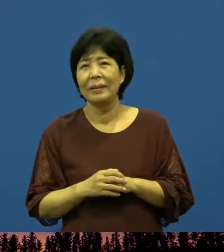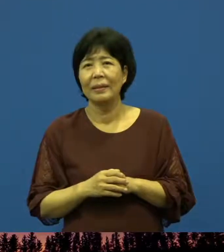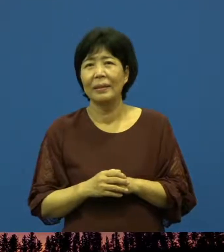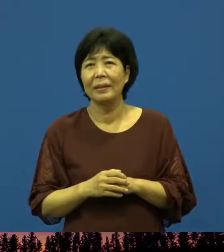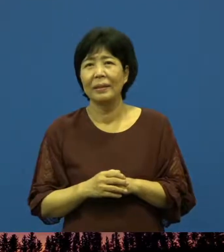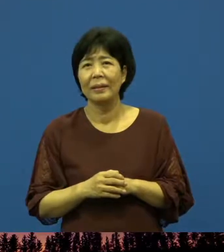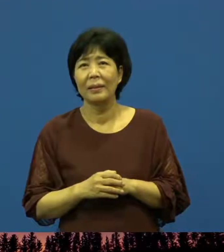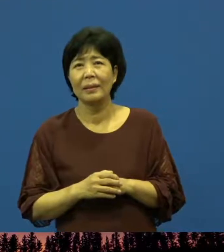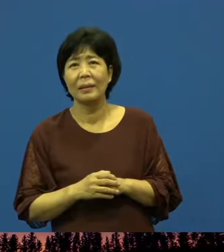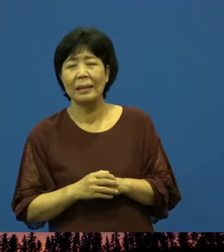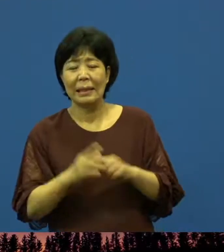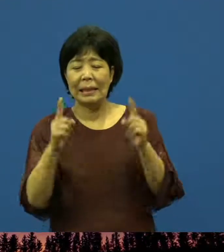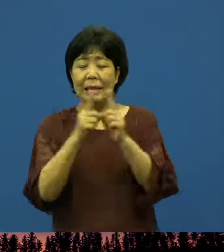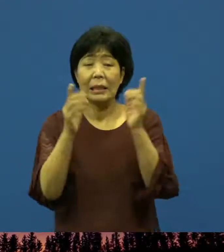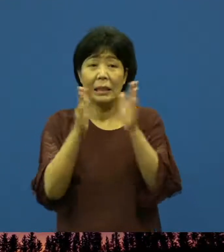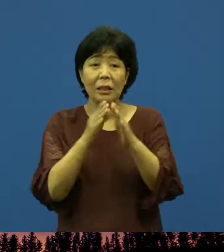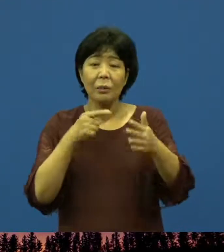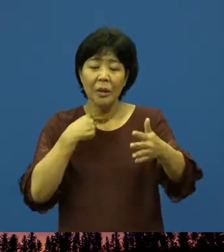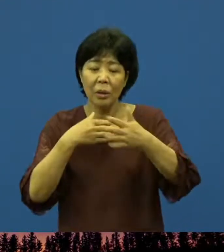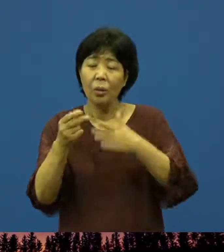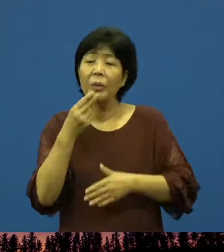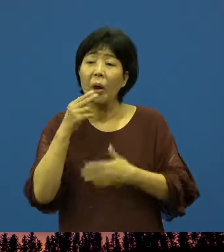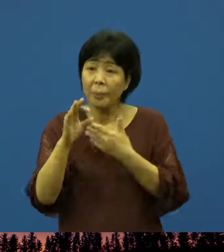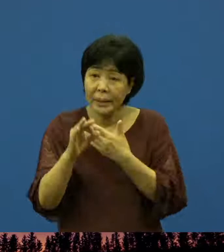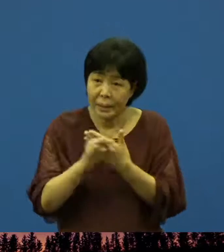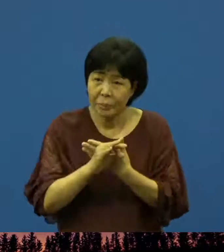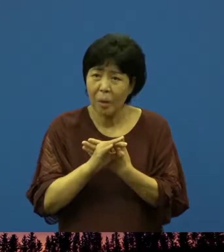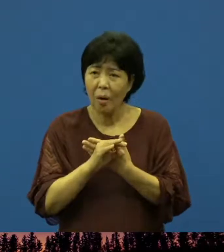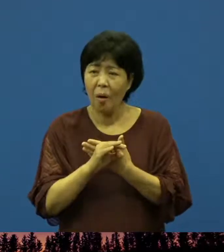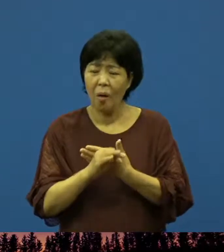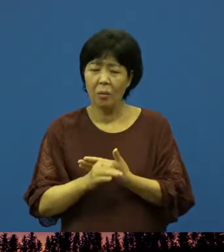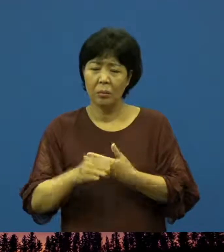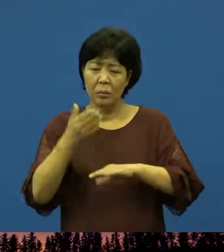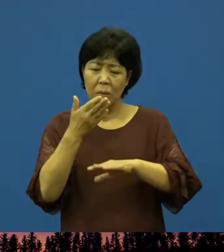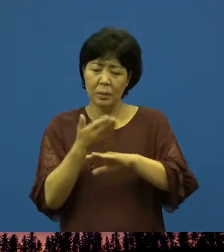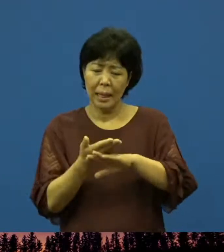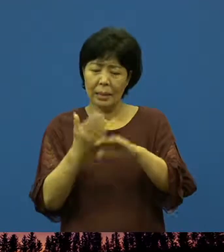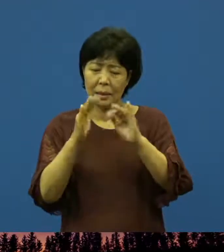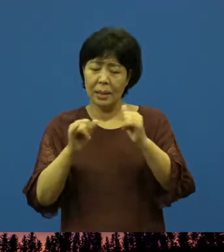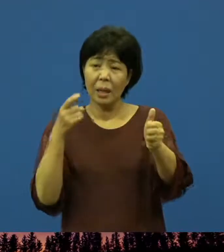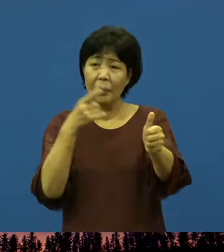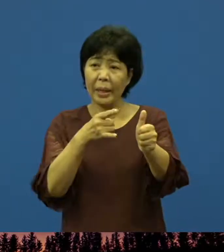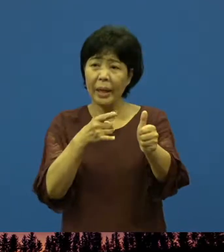직접 경험하지 않으면 나의 신앙은 물론이고 다른 사람에게도 나눠줄 수가 없어요.